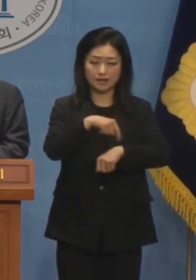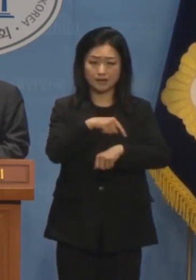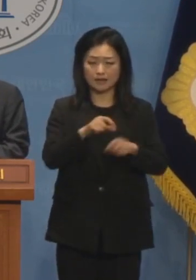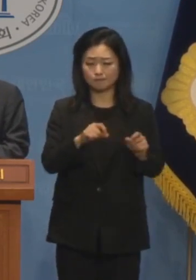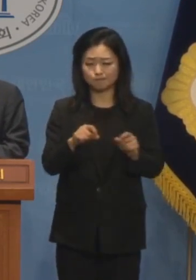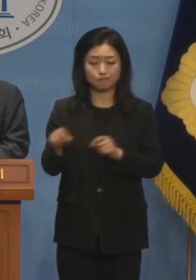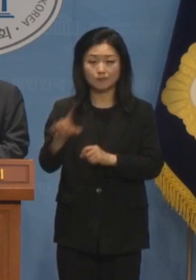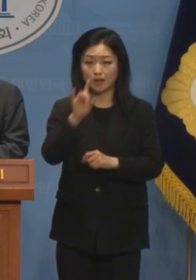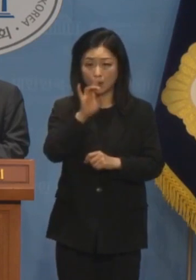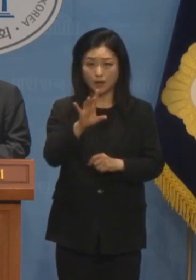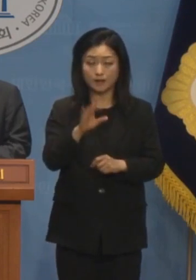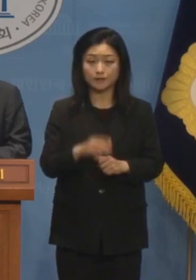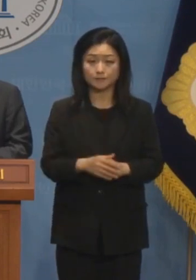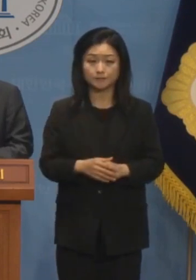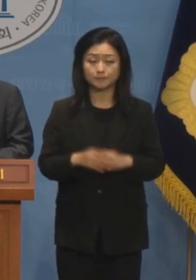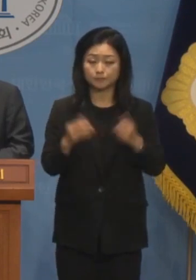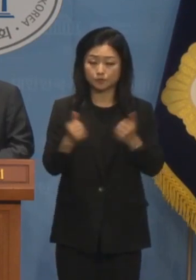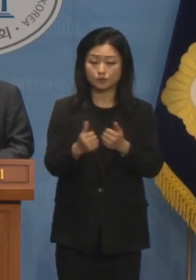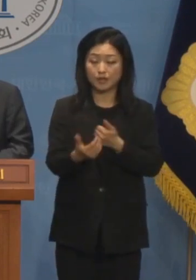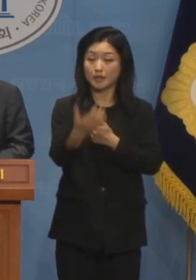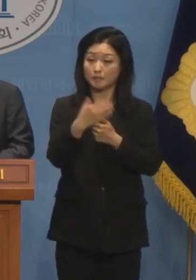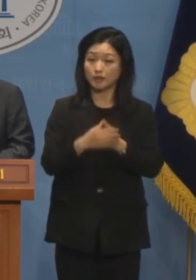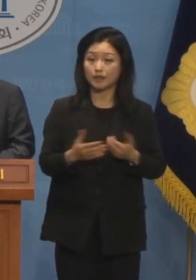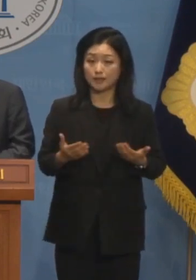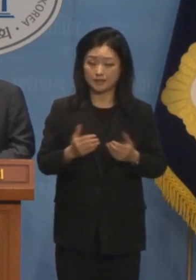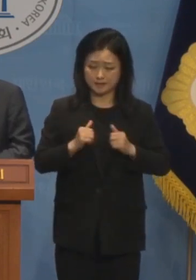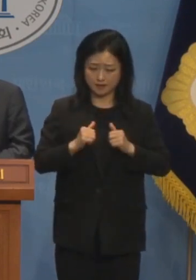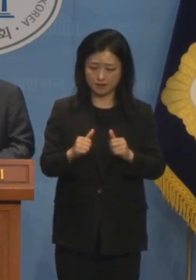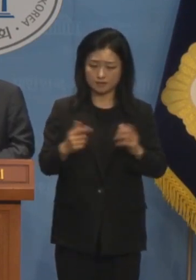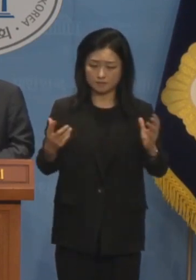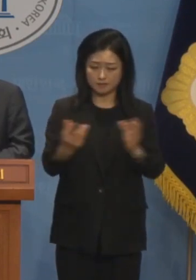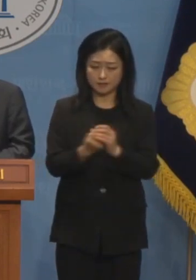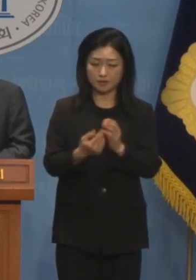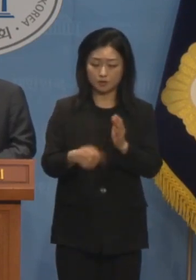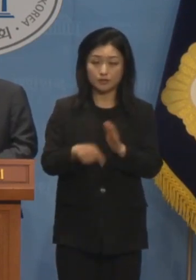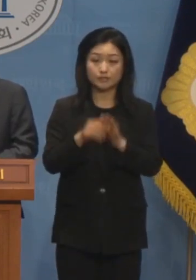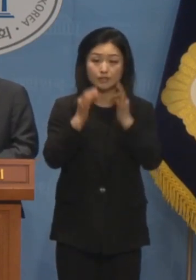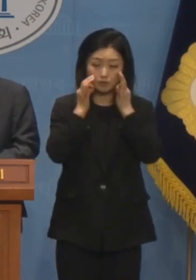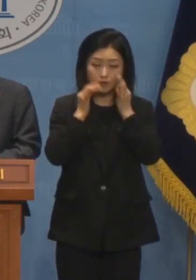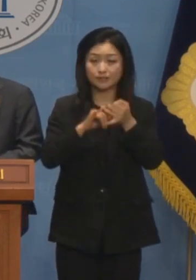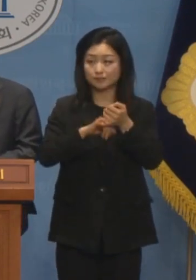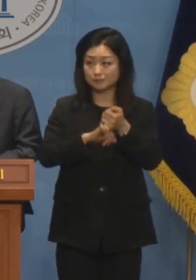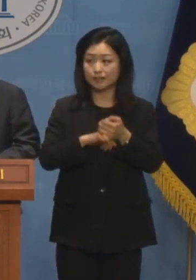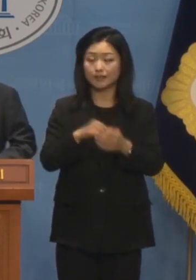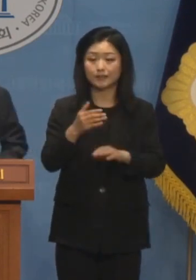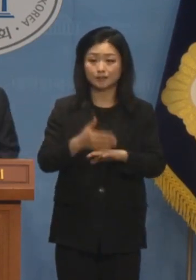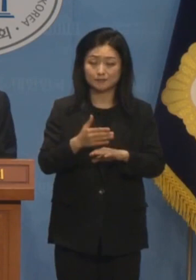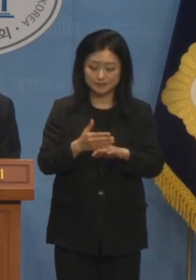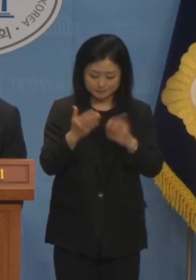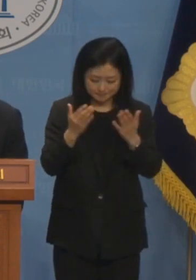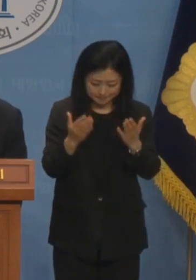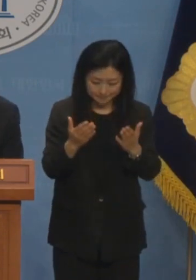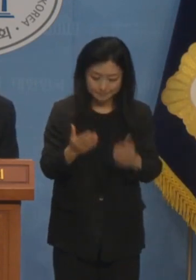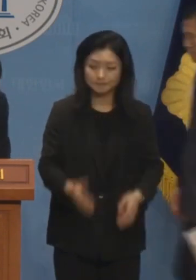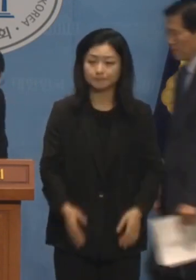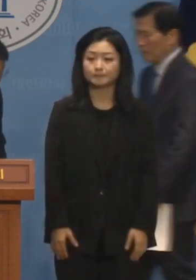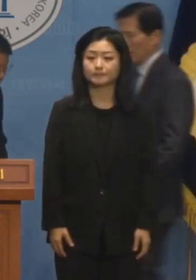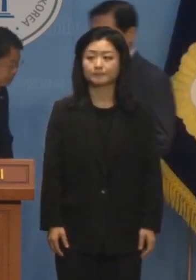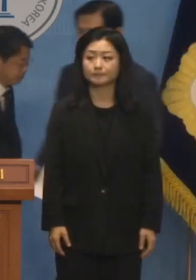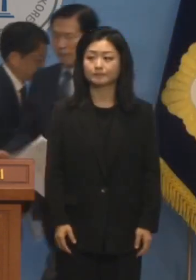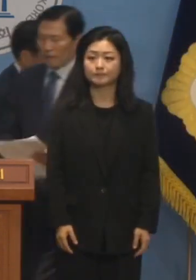않고 국회에 맡겨진 소임을 다할 수 있도록 최선을 다하겠습니다. 고맙습니다.